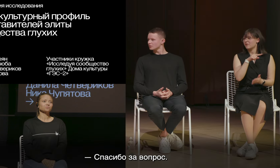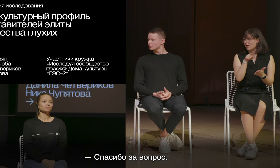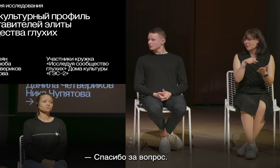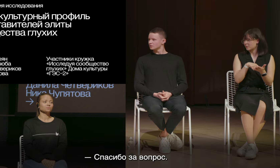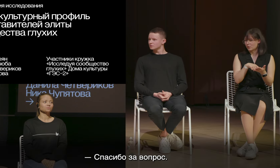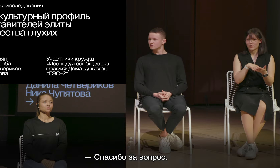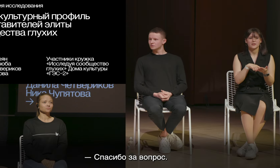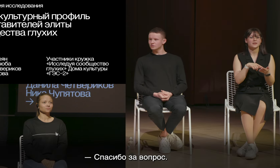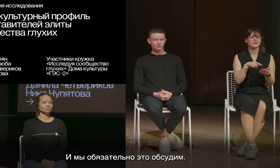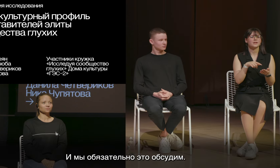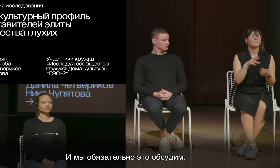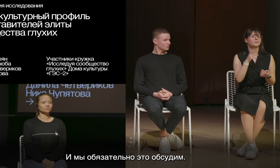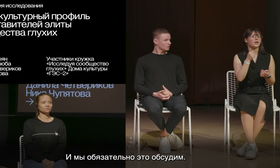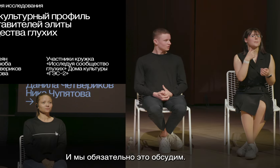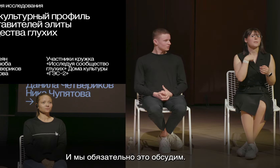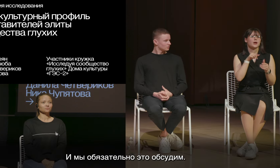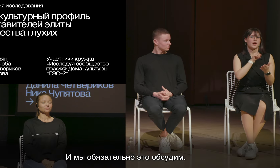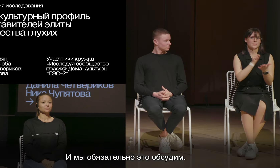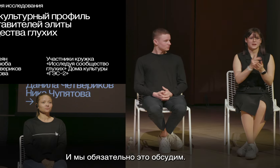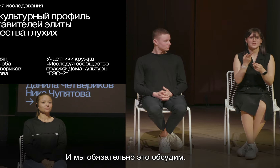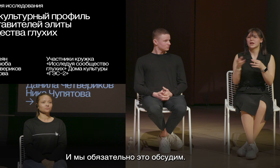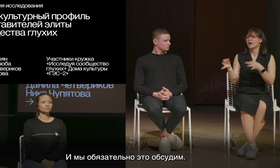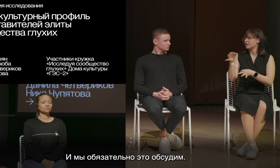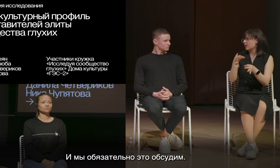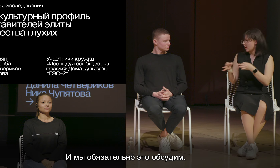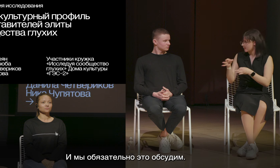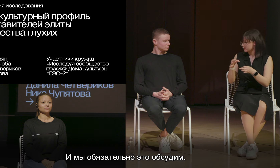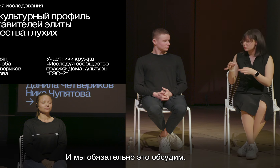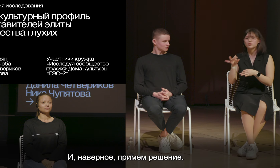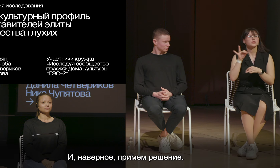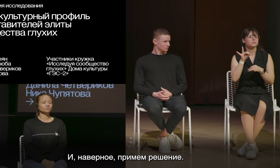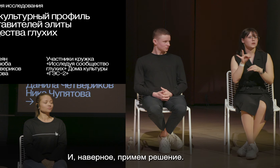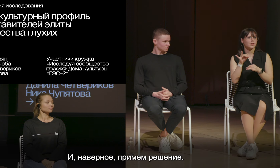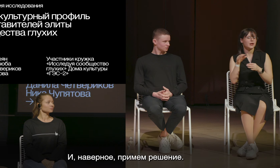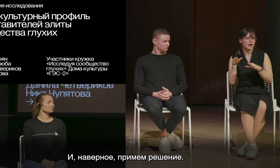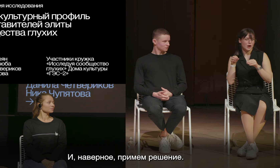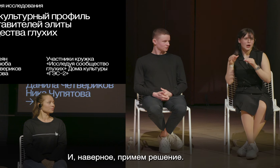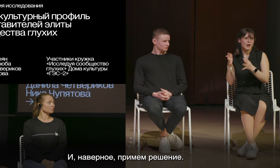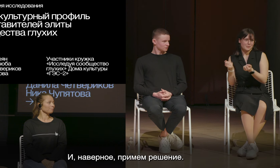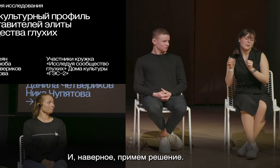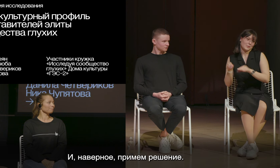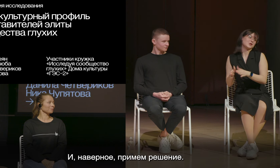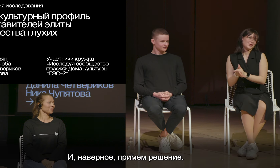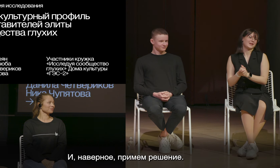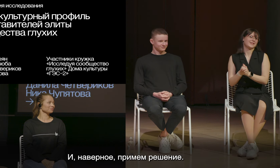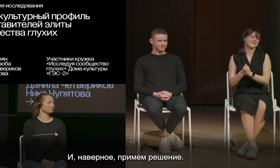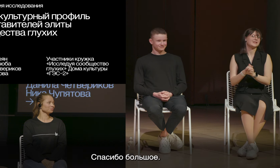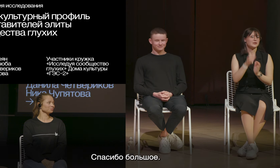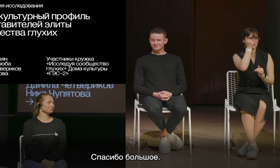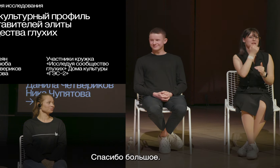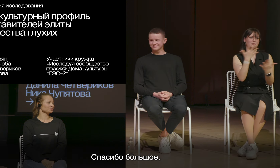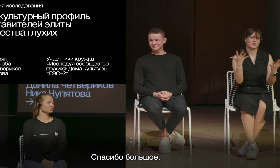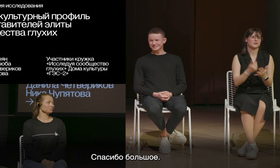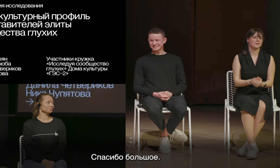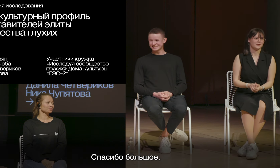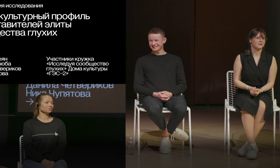Это интересная идея очень. И мы обязательно это обсудим и, наверное, примем решение. Большое